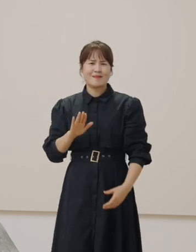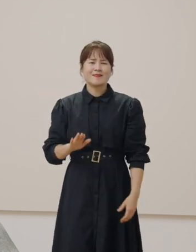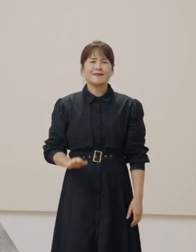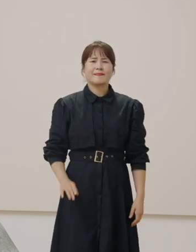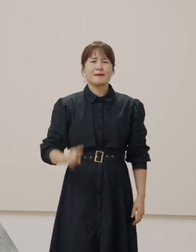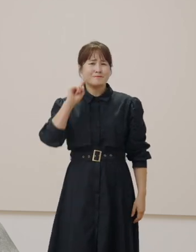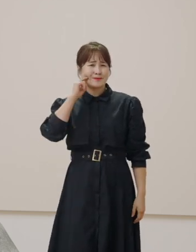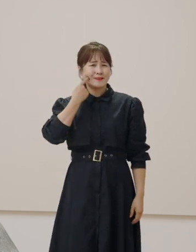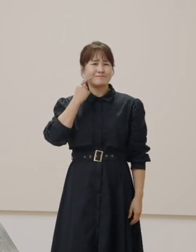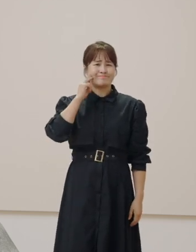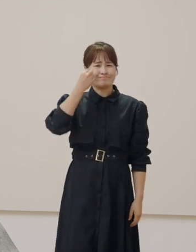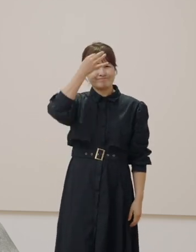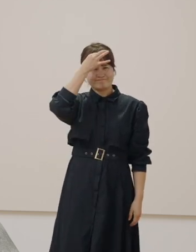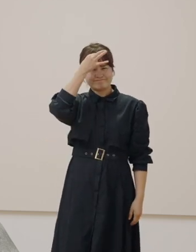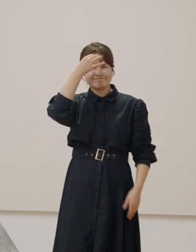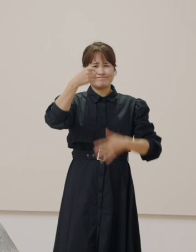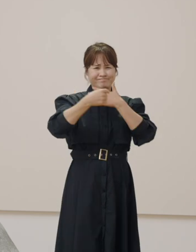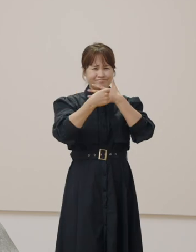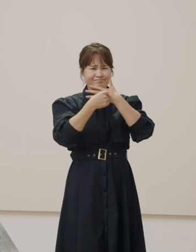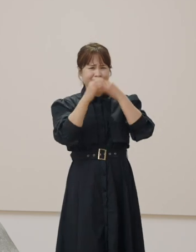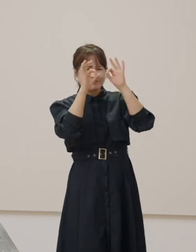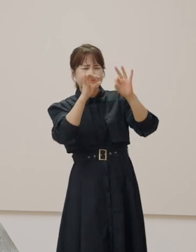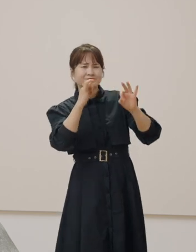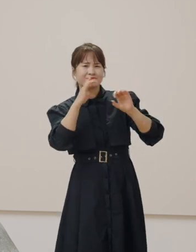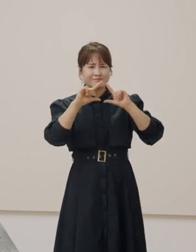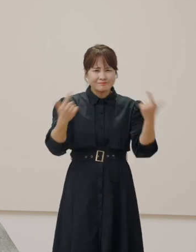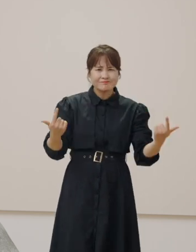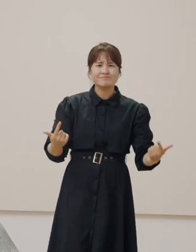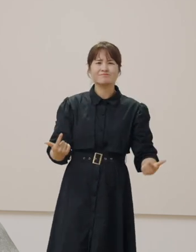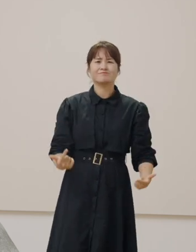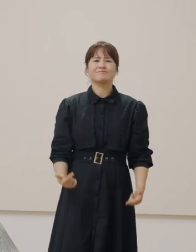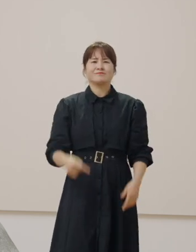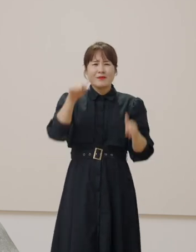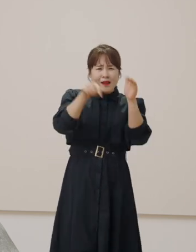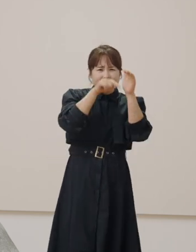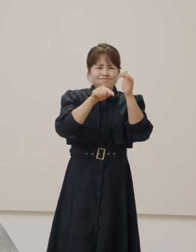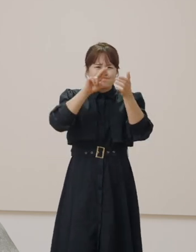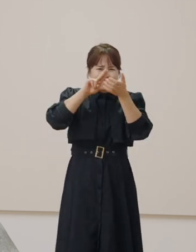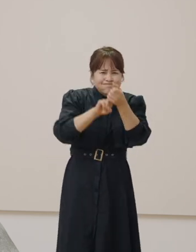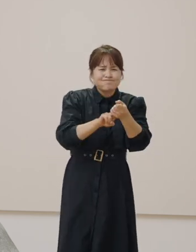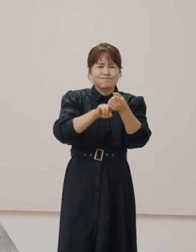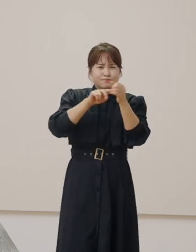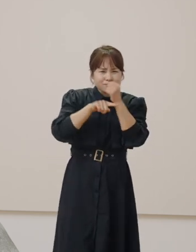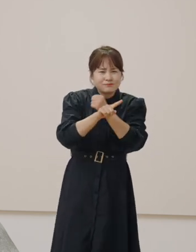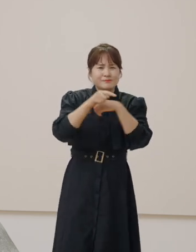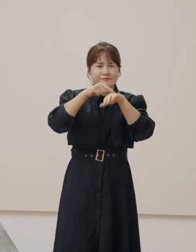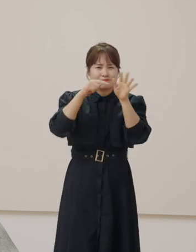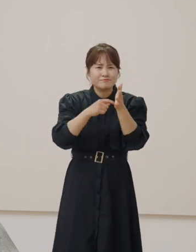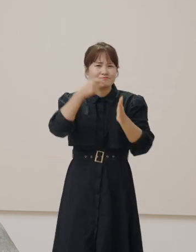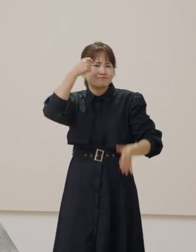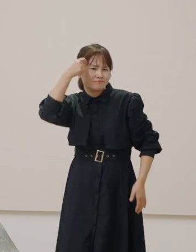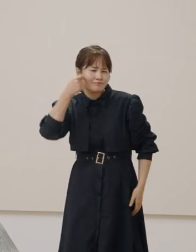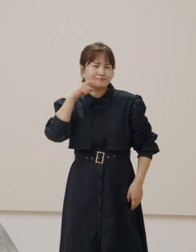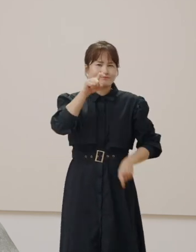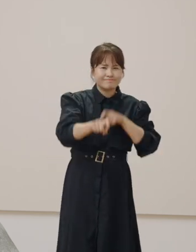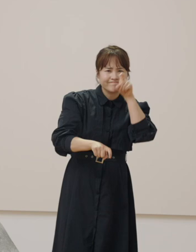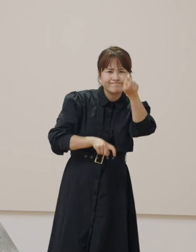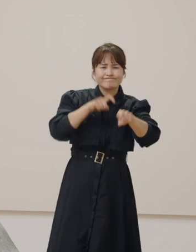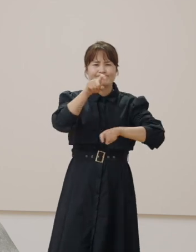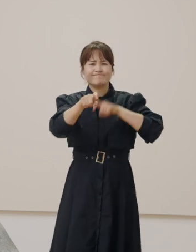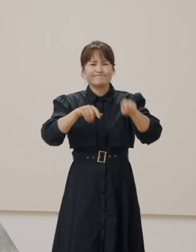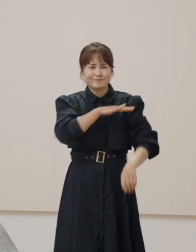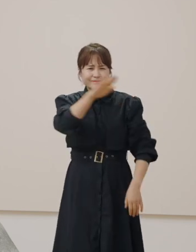있습니다. 예술은 눈으로만 보는 것이 아니라 그 안에 숨겨진 의미를 마음으로